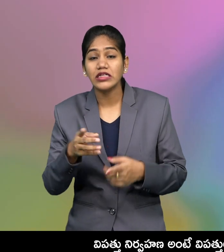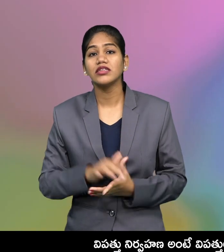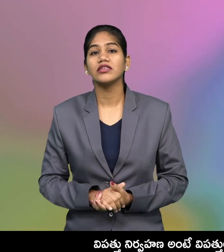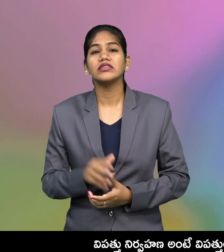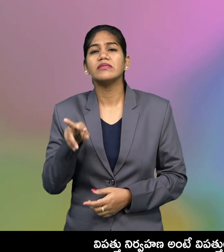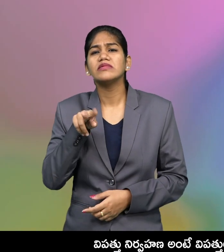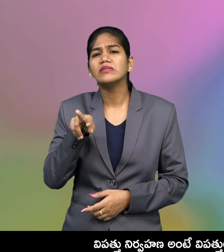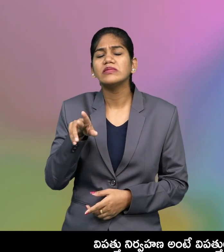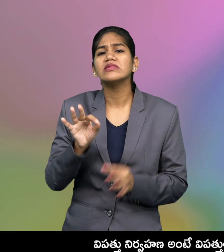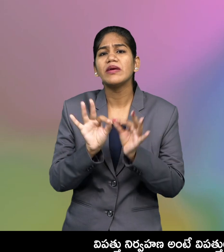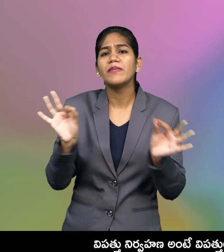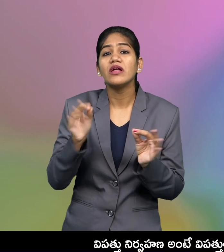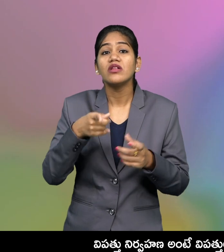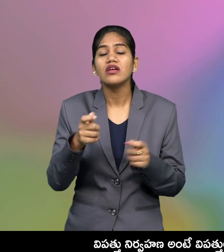లేదా ఎదుర్కోవడం.